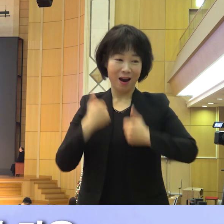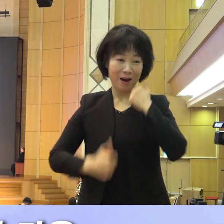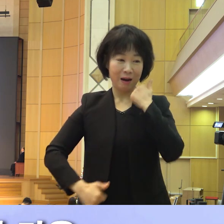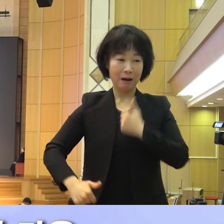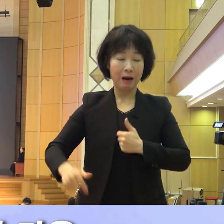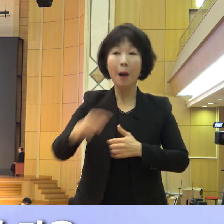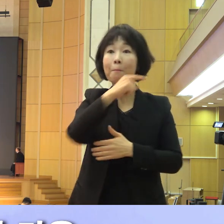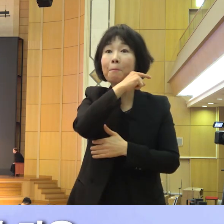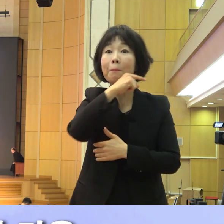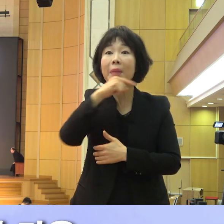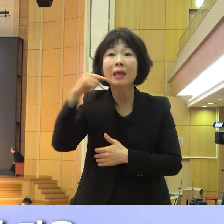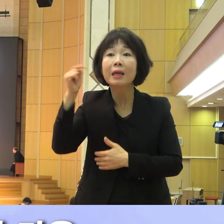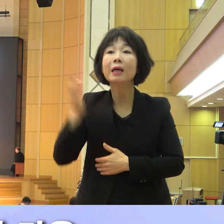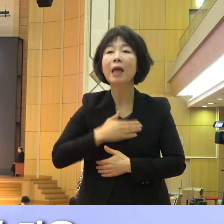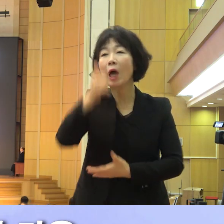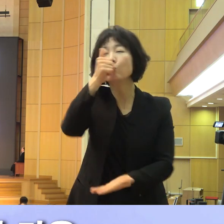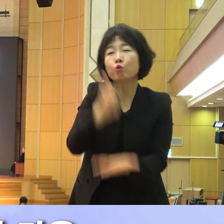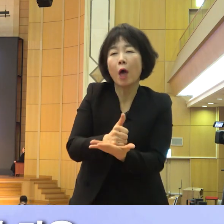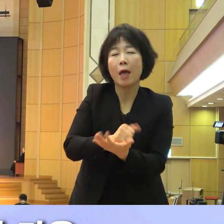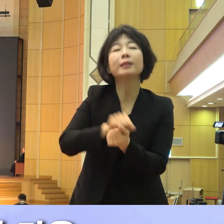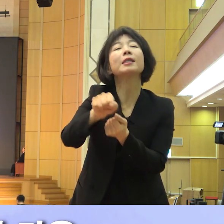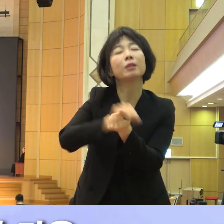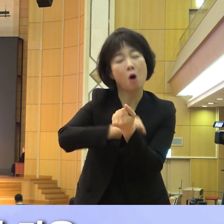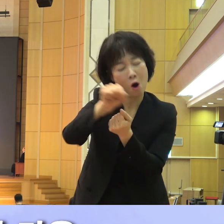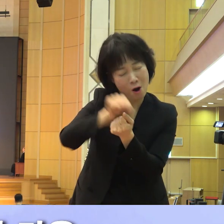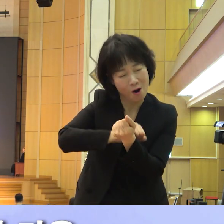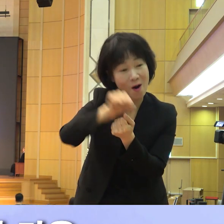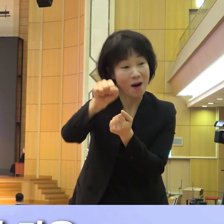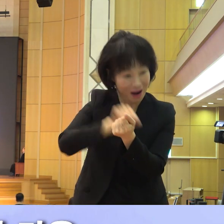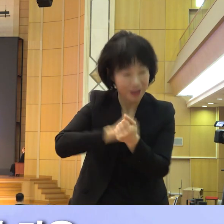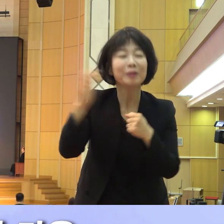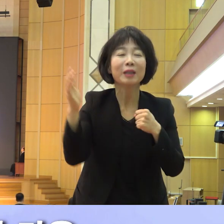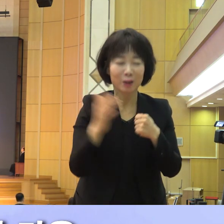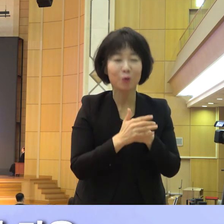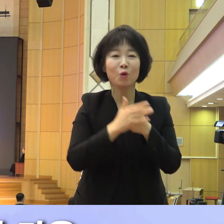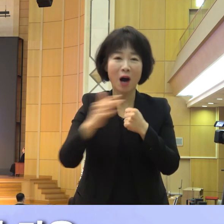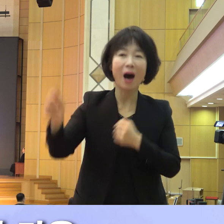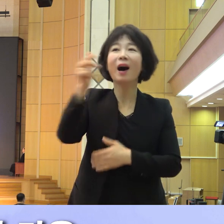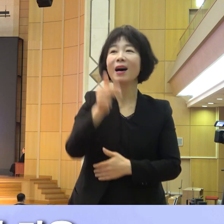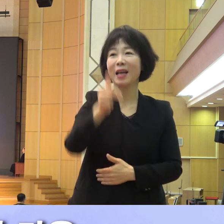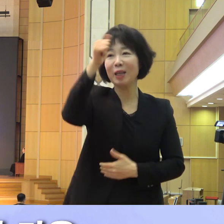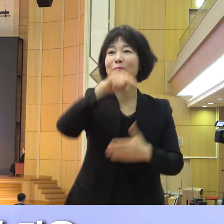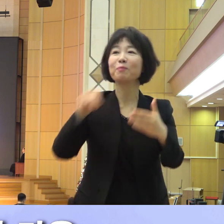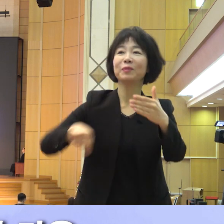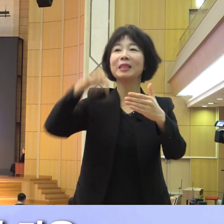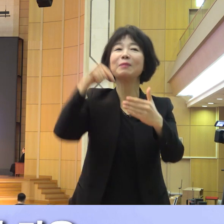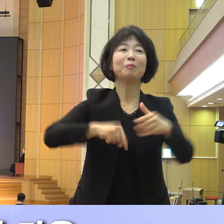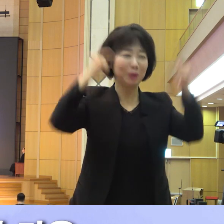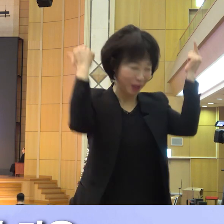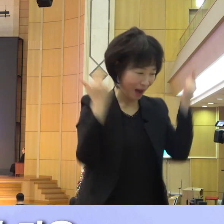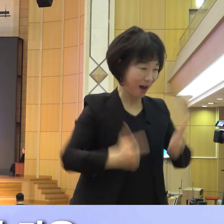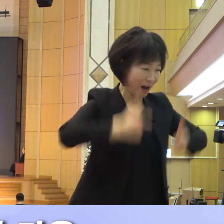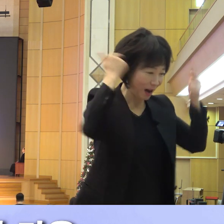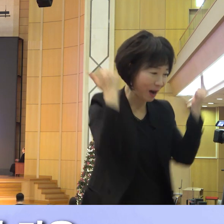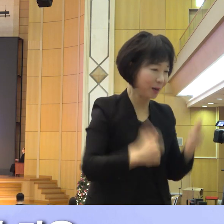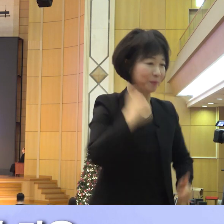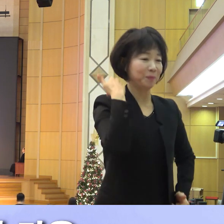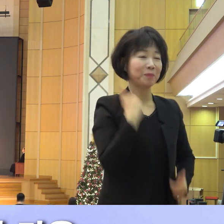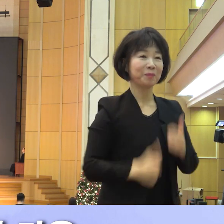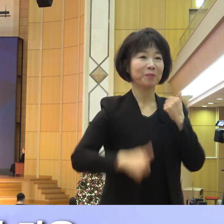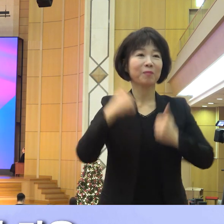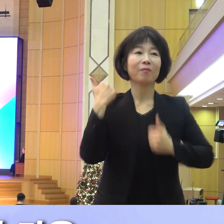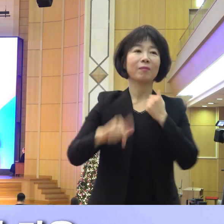이루라. 그 피가 내 죄 씻으셨으니 나 주와 귀하신 친구